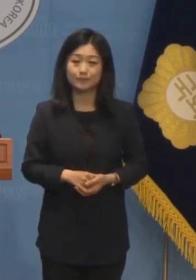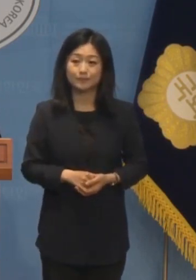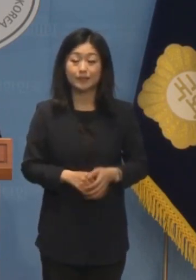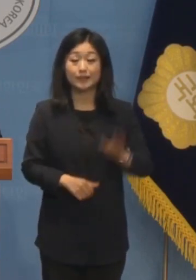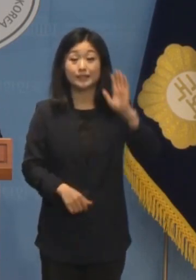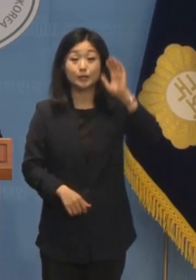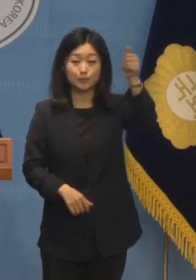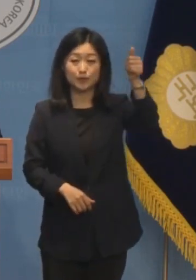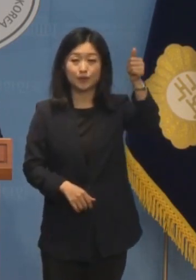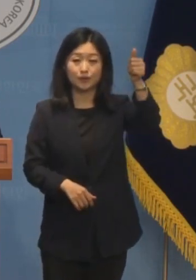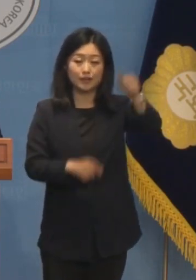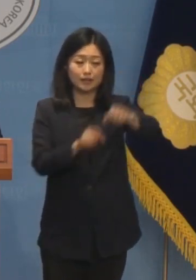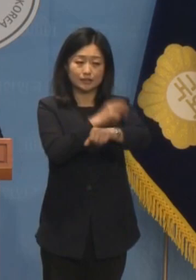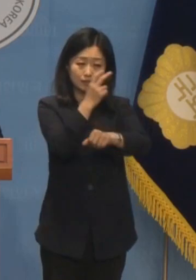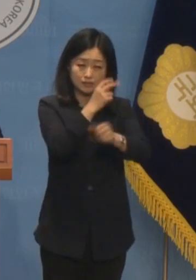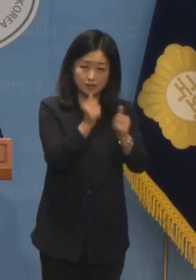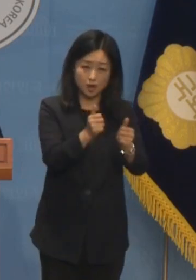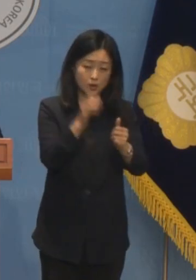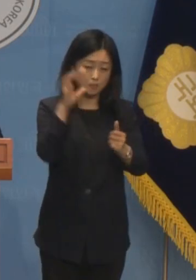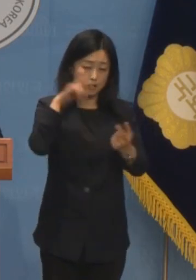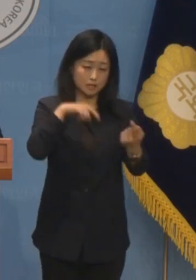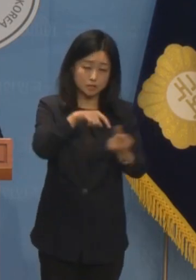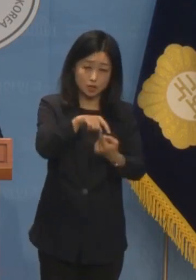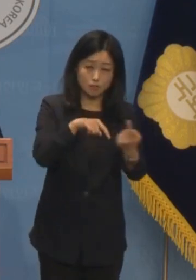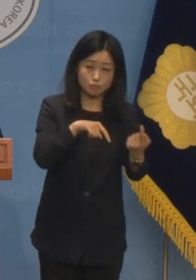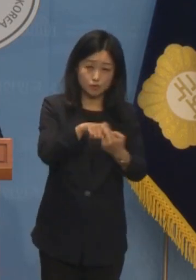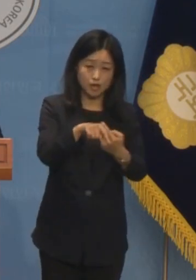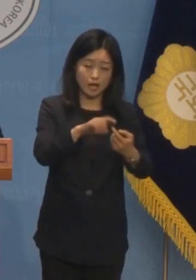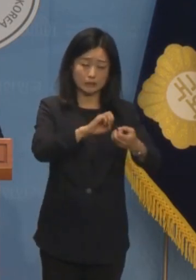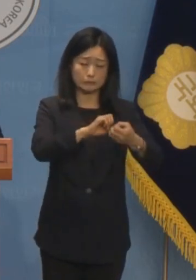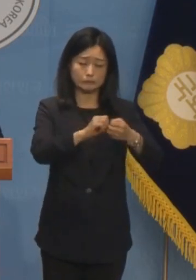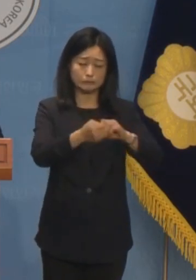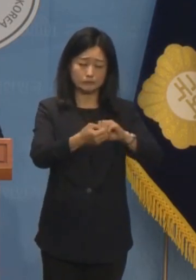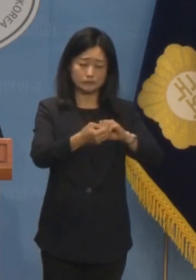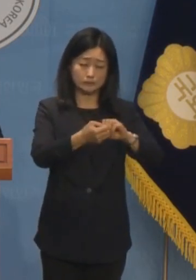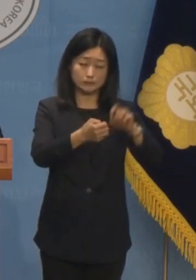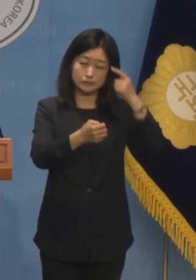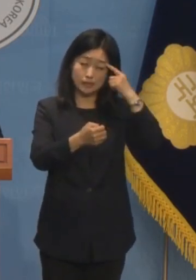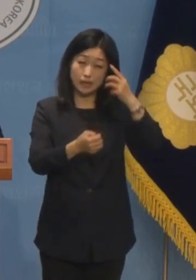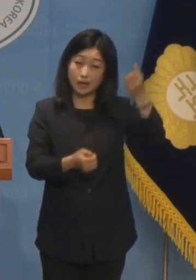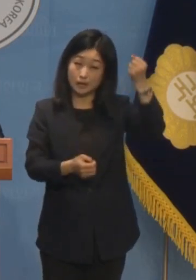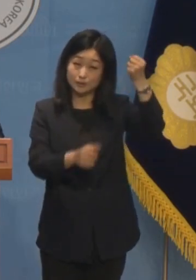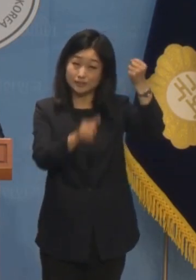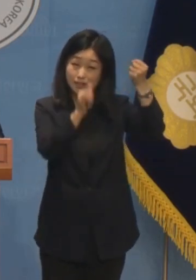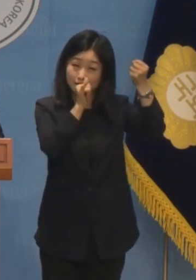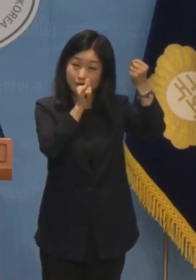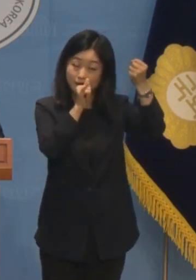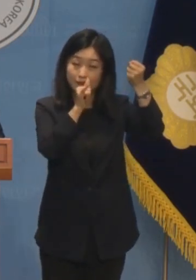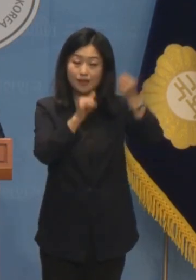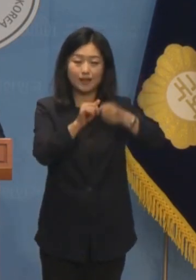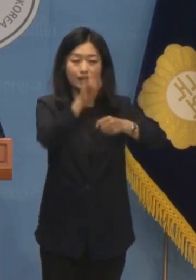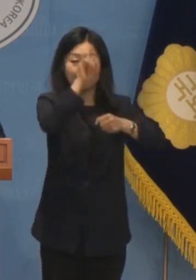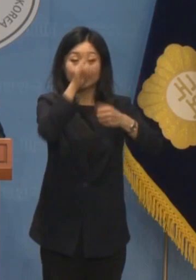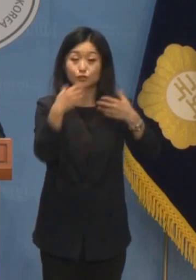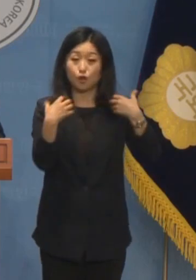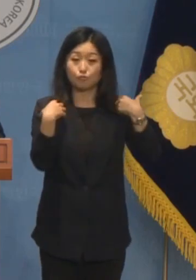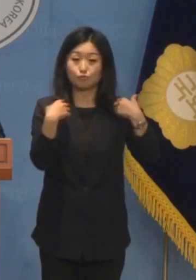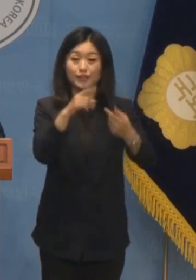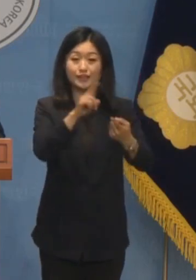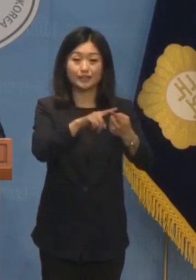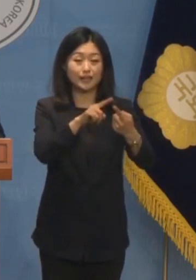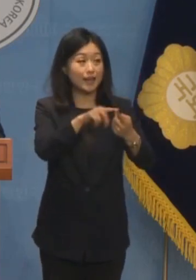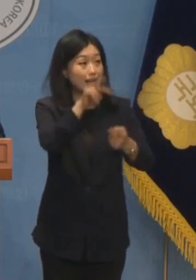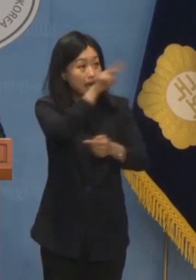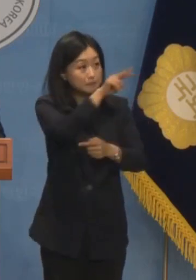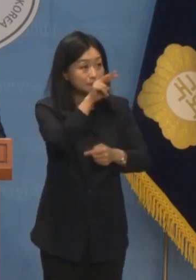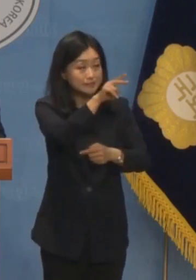대통령은 각종 특검과 청문회 실시를 비정상 국회로 규정하는 모양입니다. 행정부에 대한